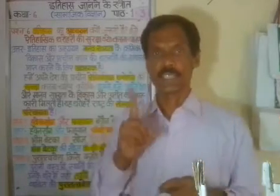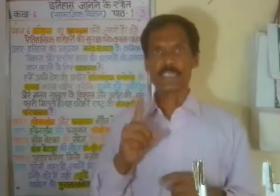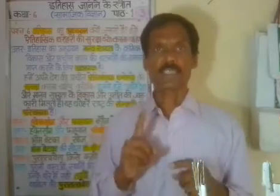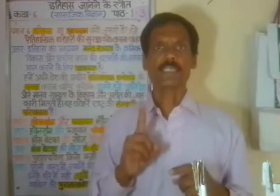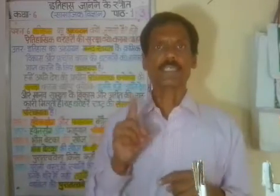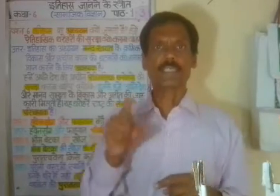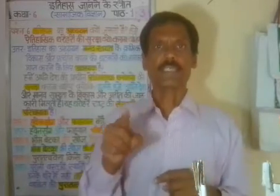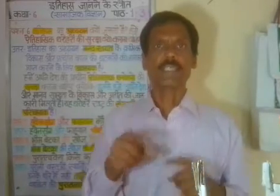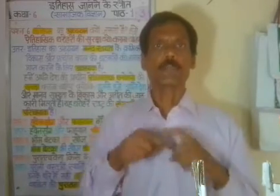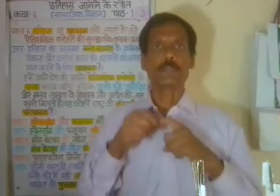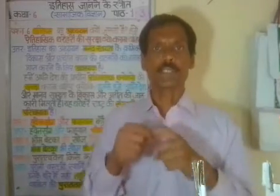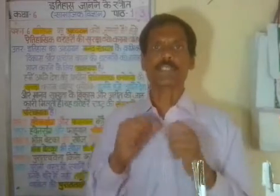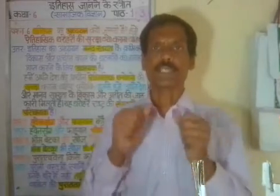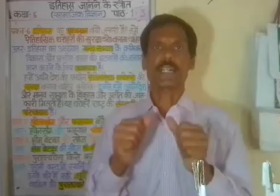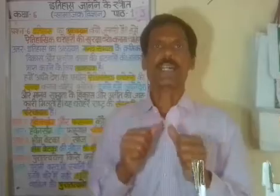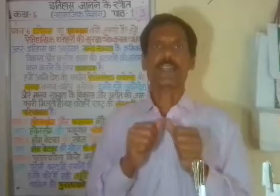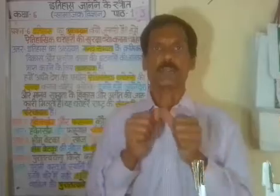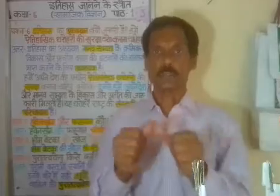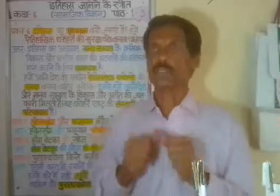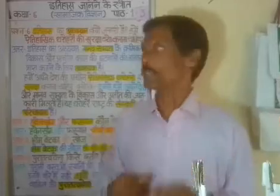इस प्रश्न का उत्तर,